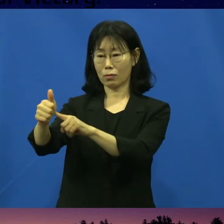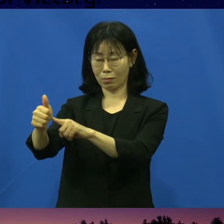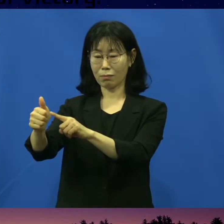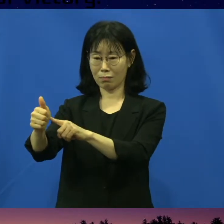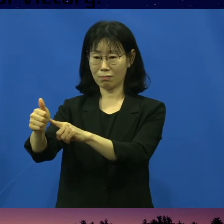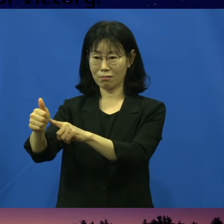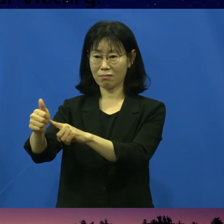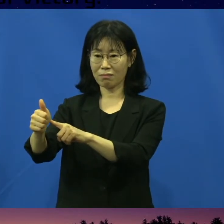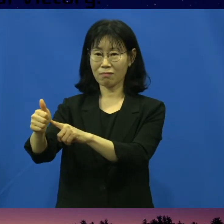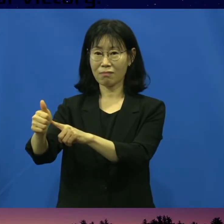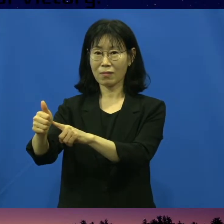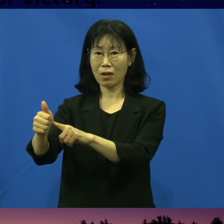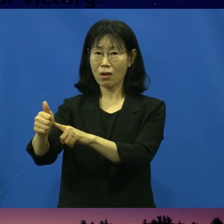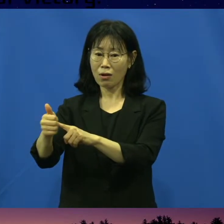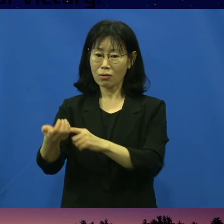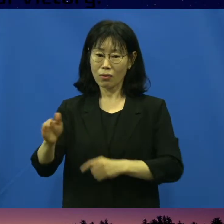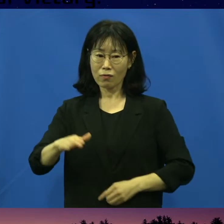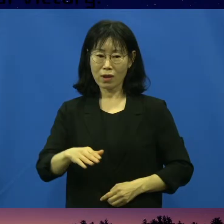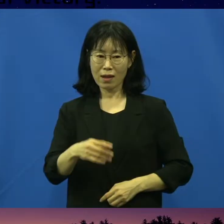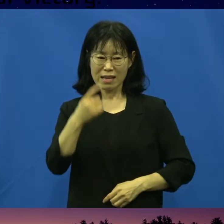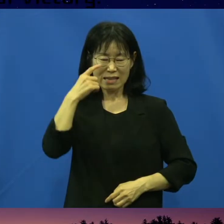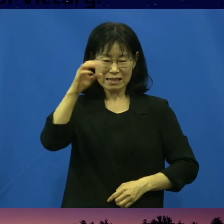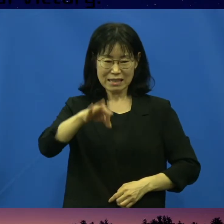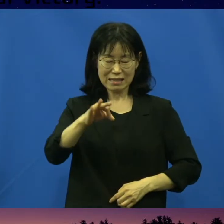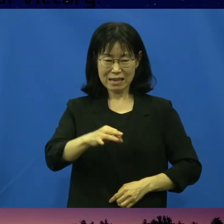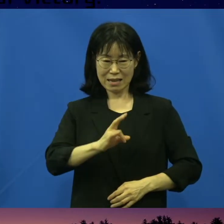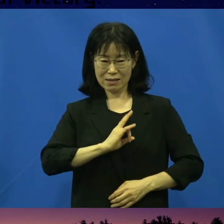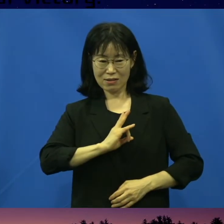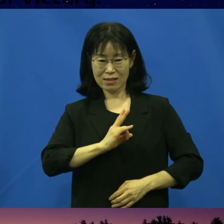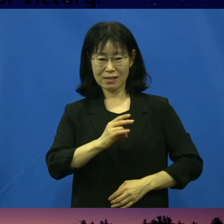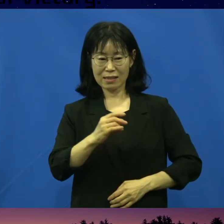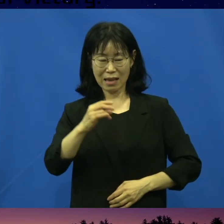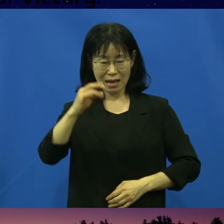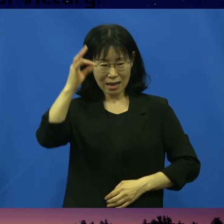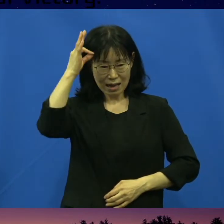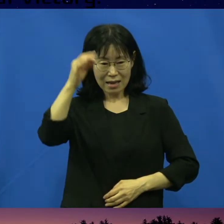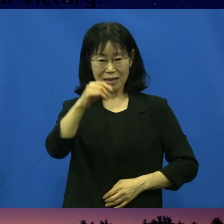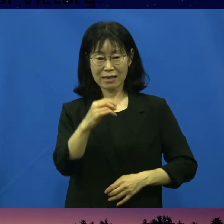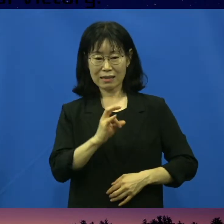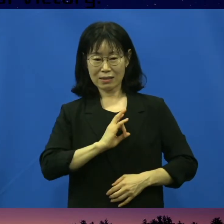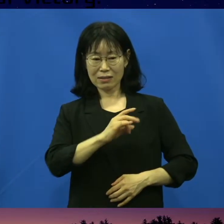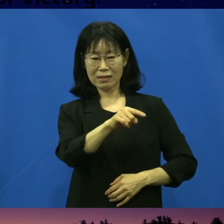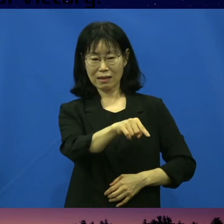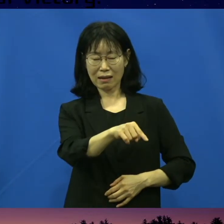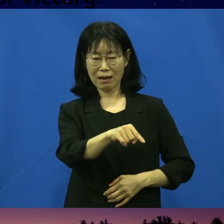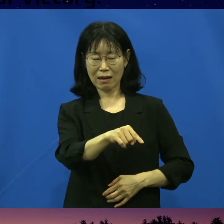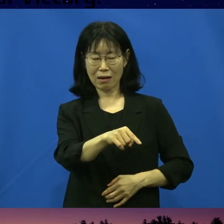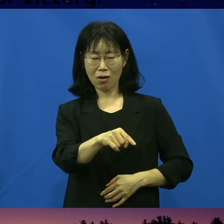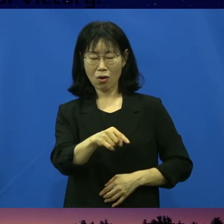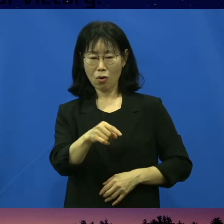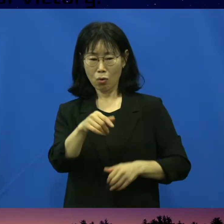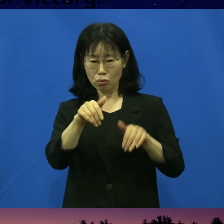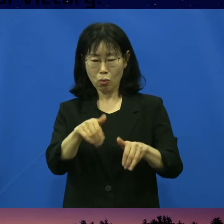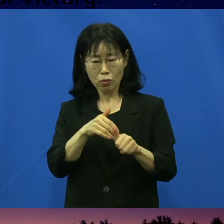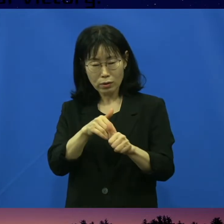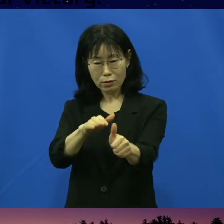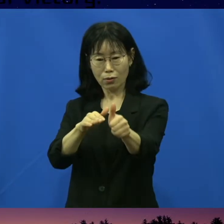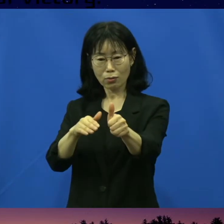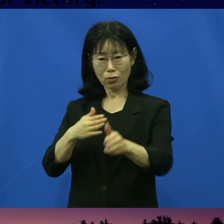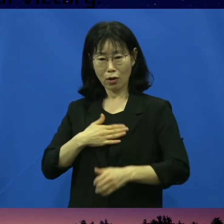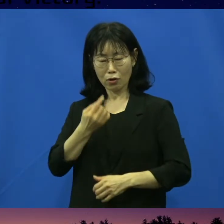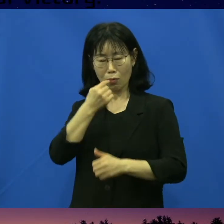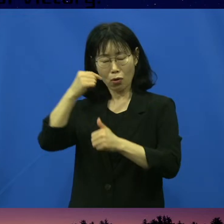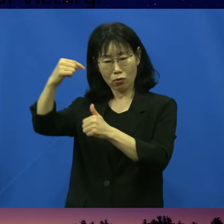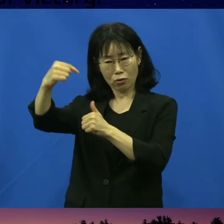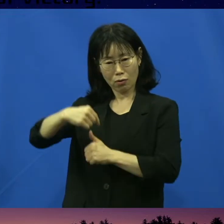그럼 화가 난 거죠. 이렇게 얘기해요. 내 생각에는 그가 내게로 와서 이렇게 할 줄 알았다는 거예요. 나만이 지 생각이